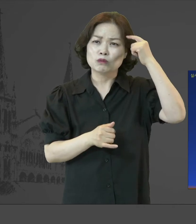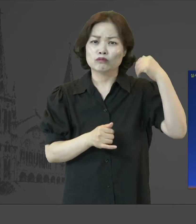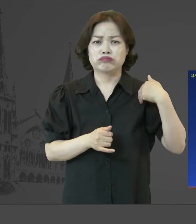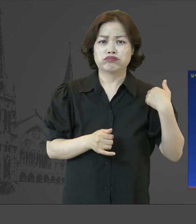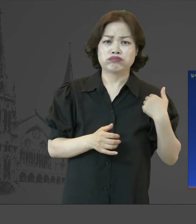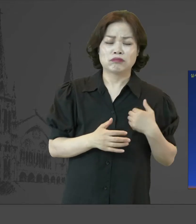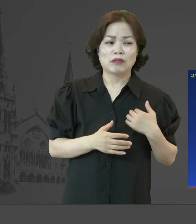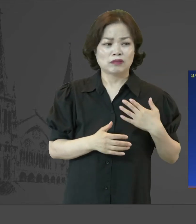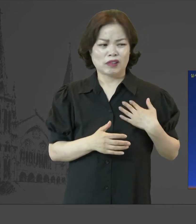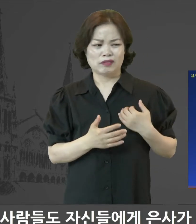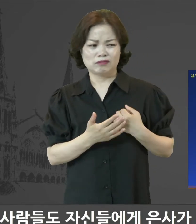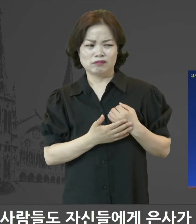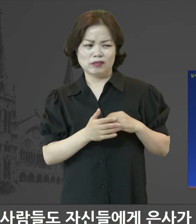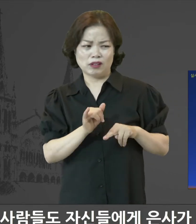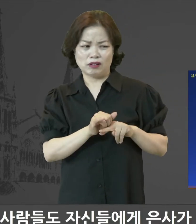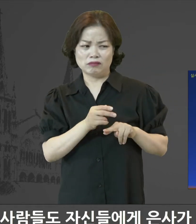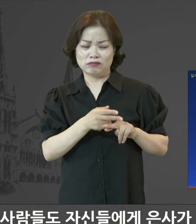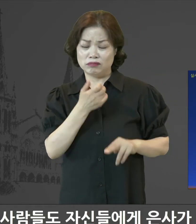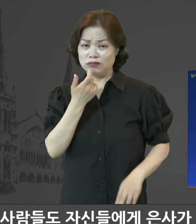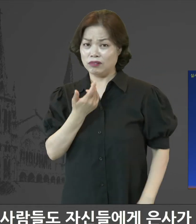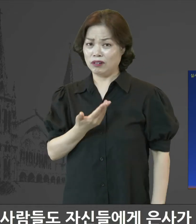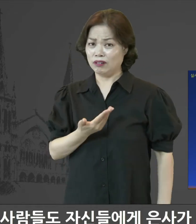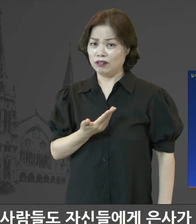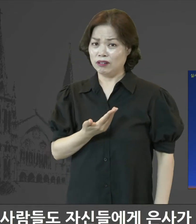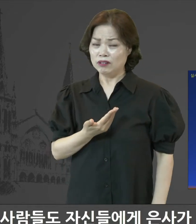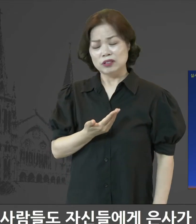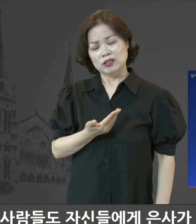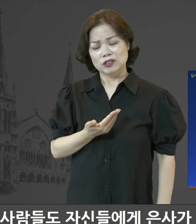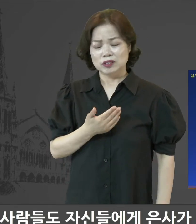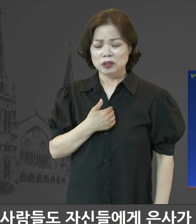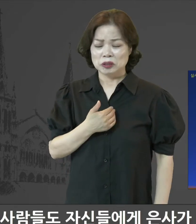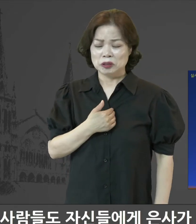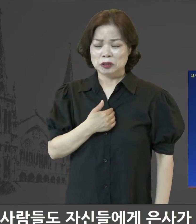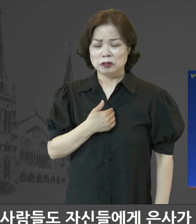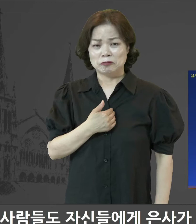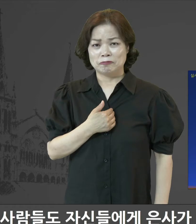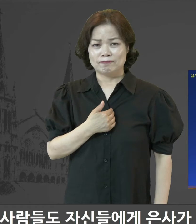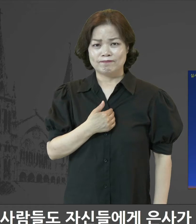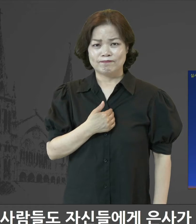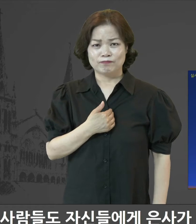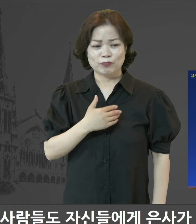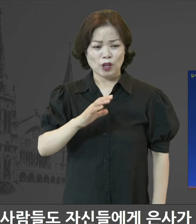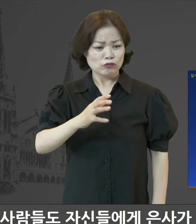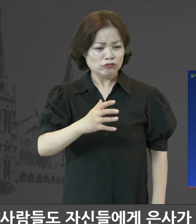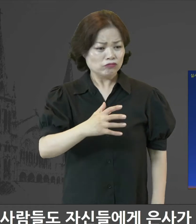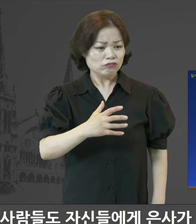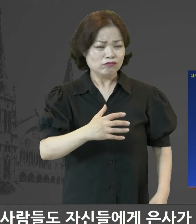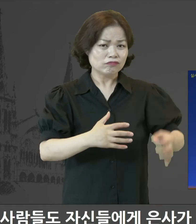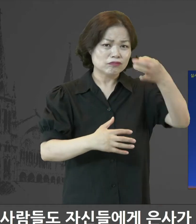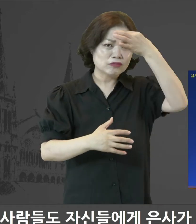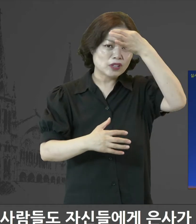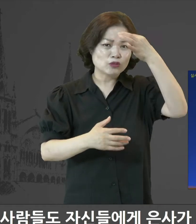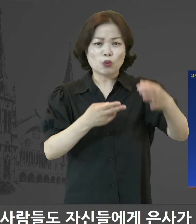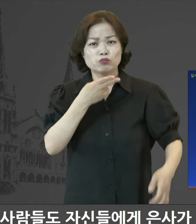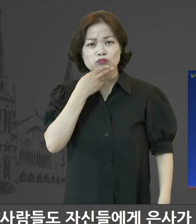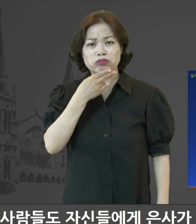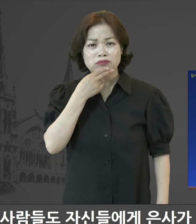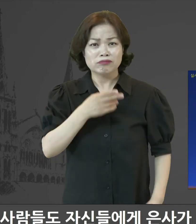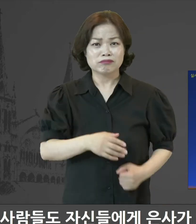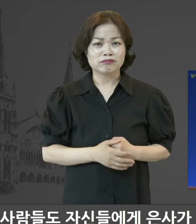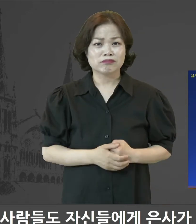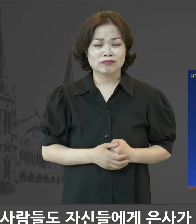같은 사람에게도 그 은사가 있는 겁니까? 저는 정말 구르는 재주도 없는 것 같습니다